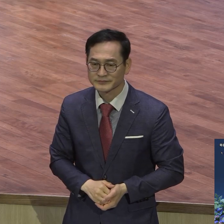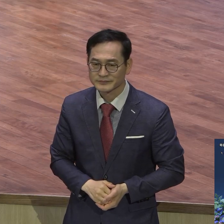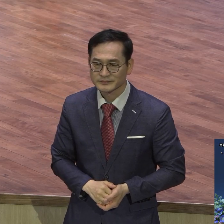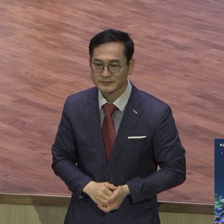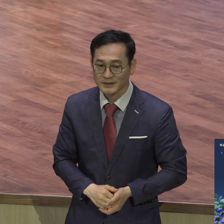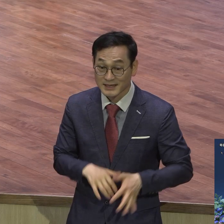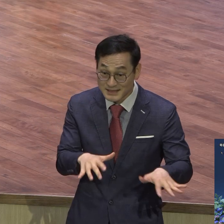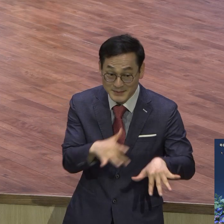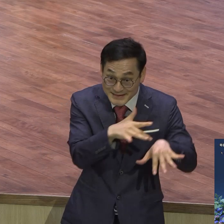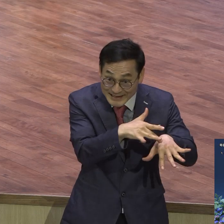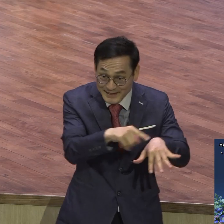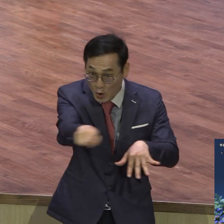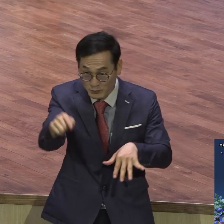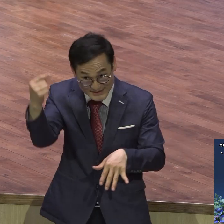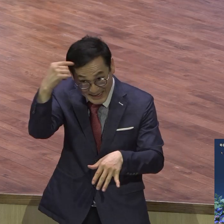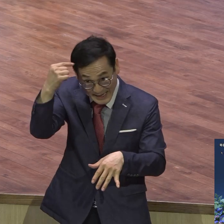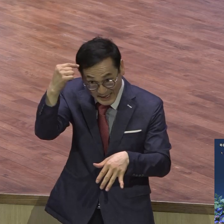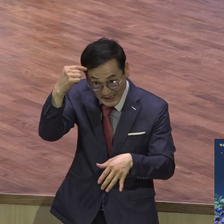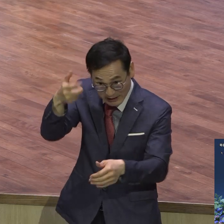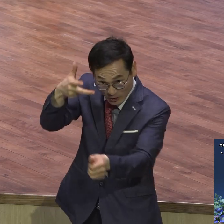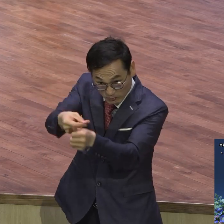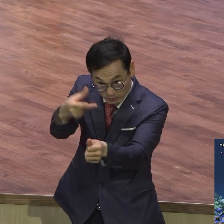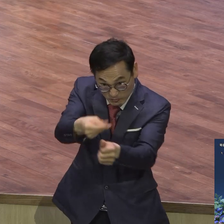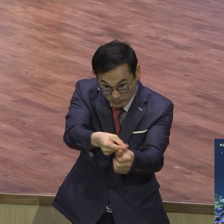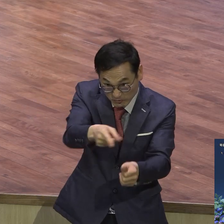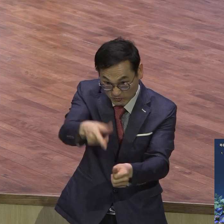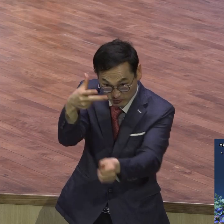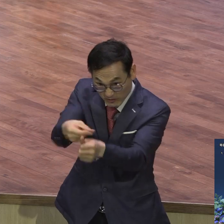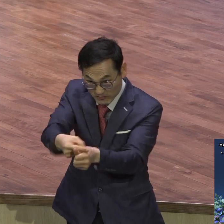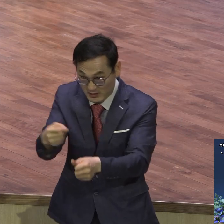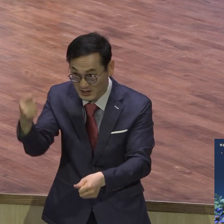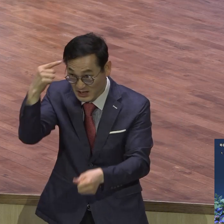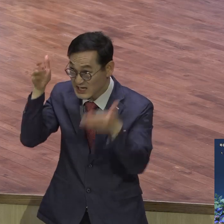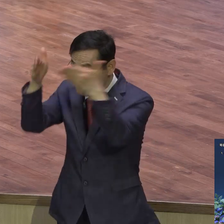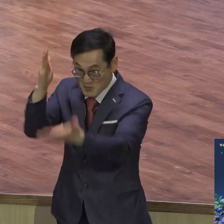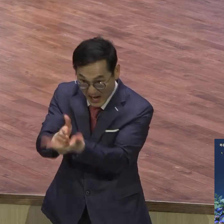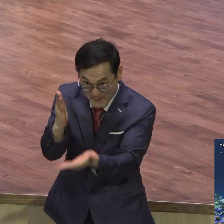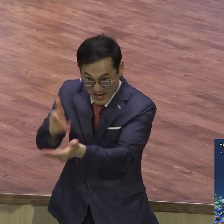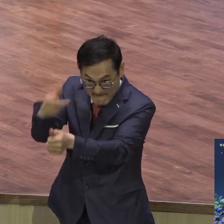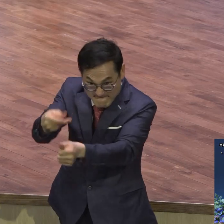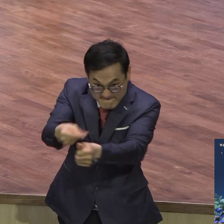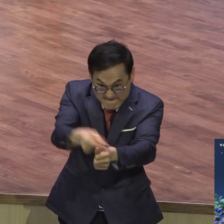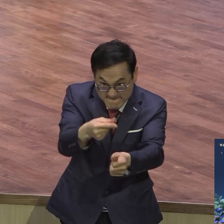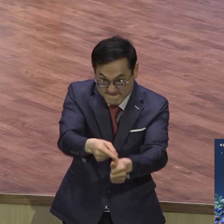가라지를 막 뿌려요. 잡생각 막 뿌려요. 잠도 안 오는데 졸음 오게 만들어요.